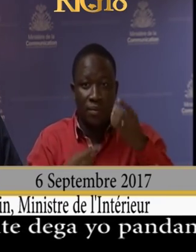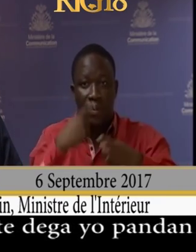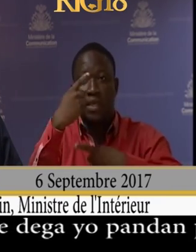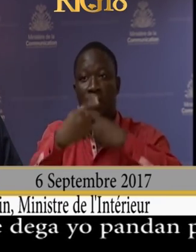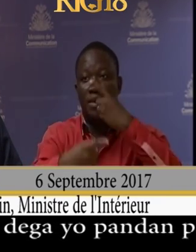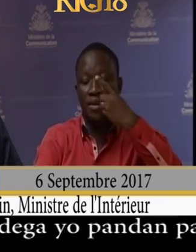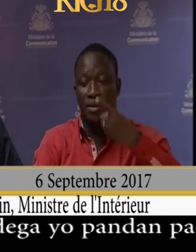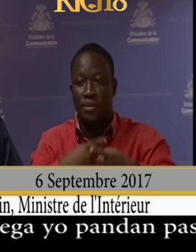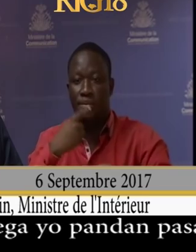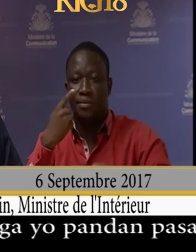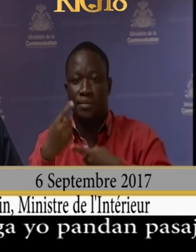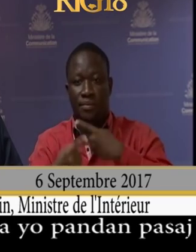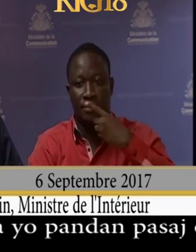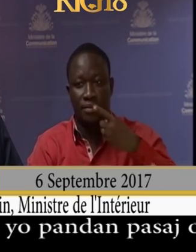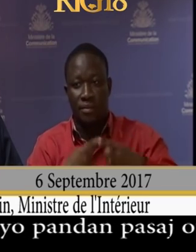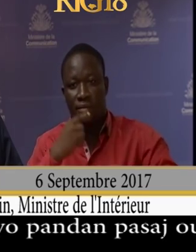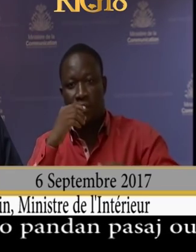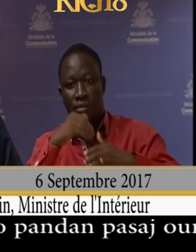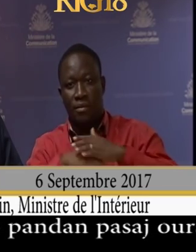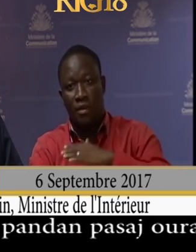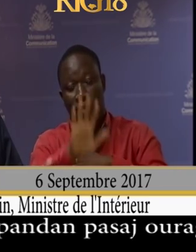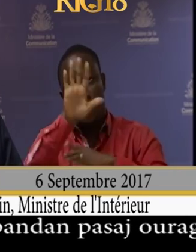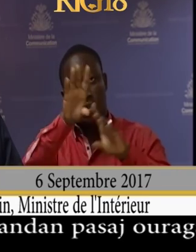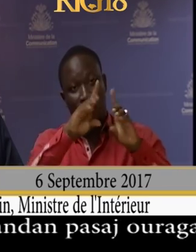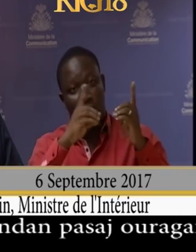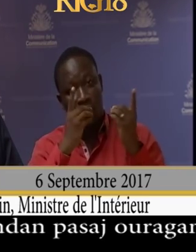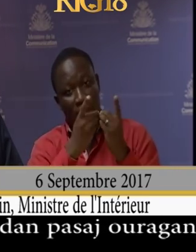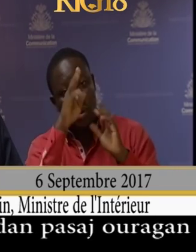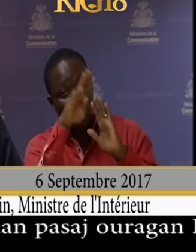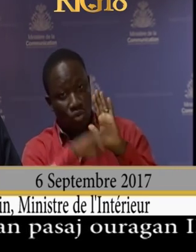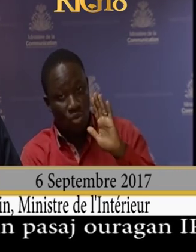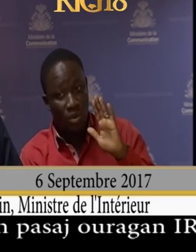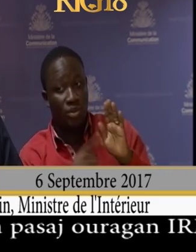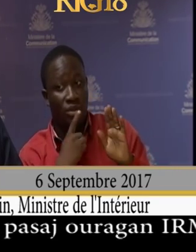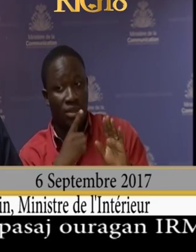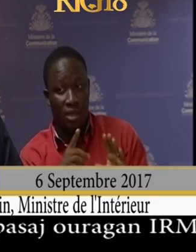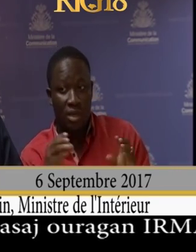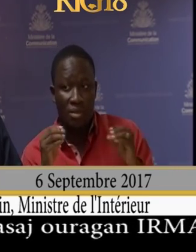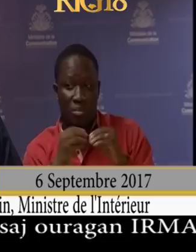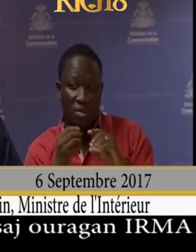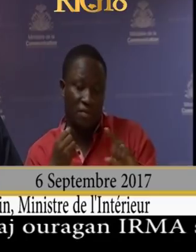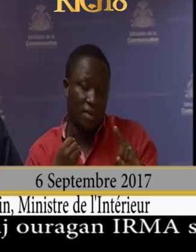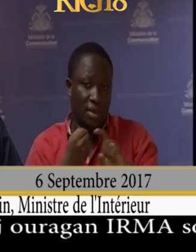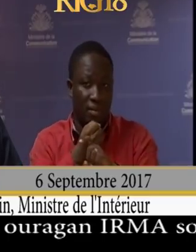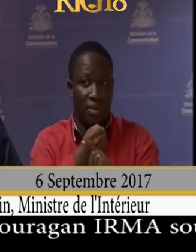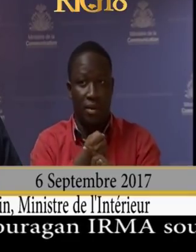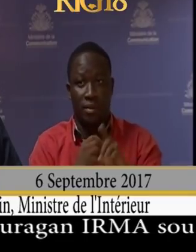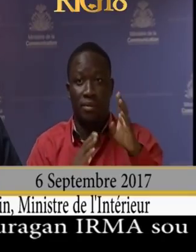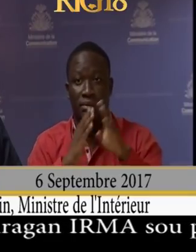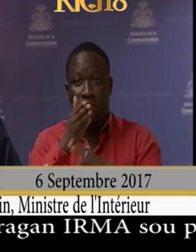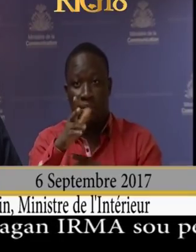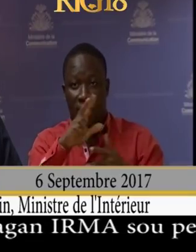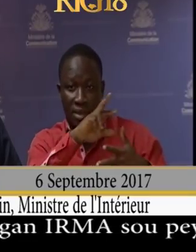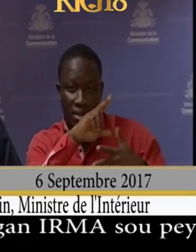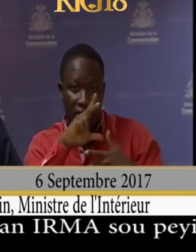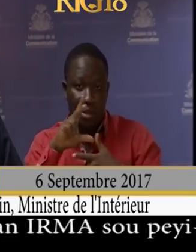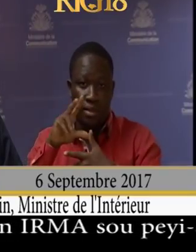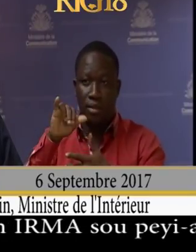aller préférentiellement dans 5 départements que monsieur cité qui va le plus frappé par cyclone